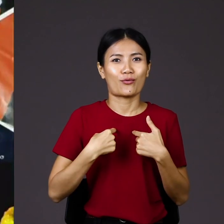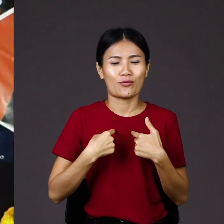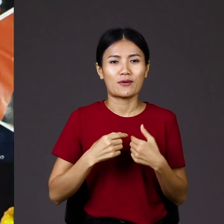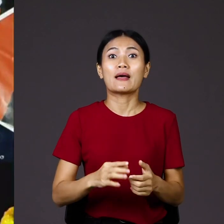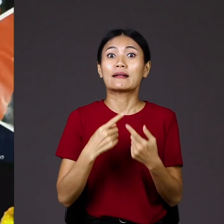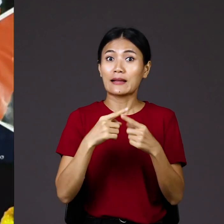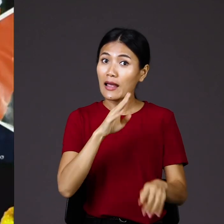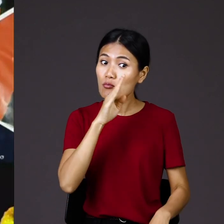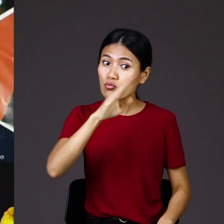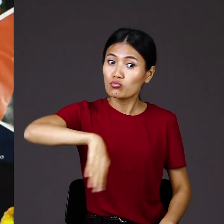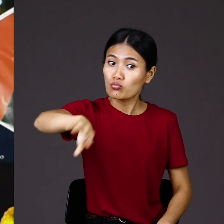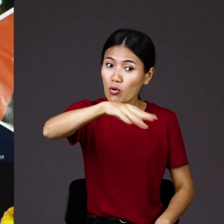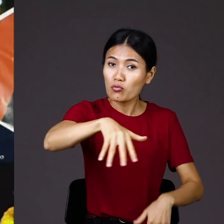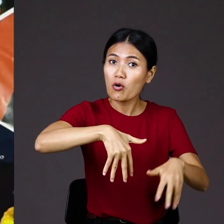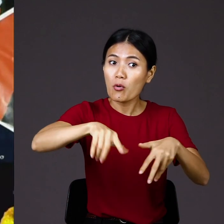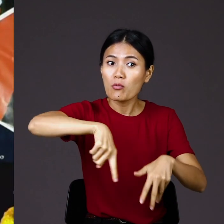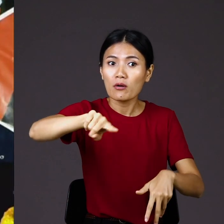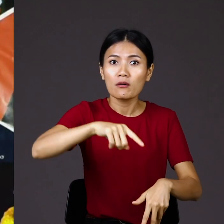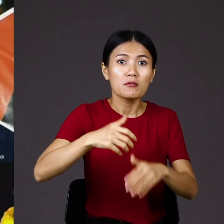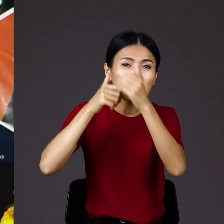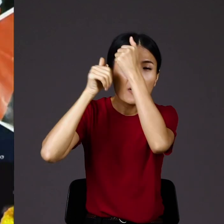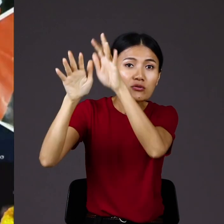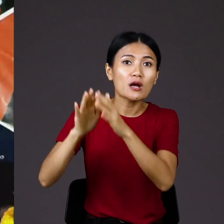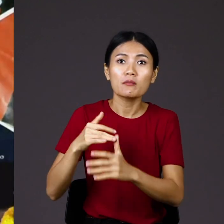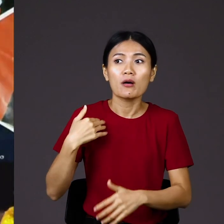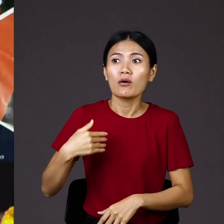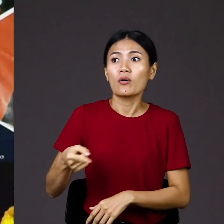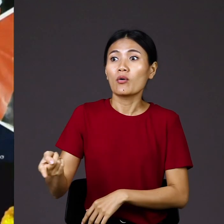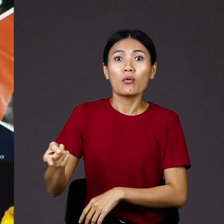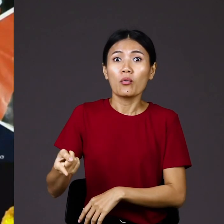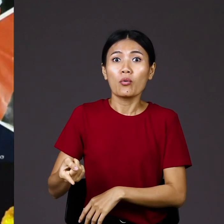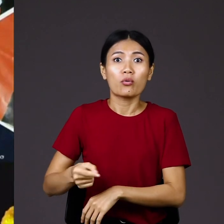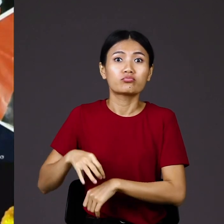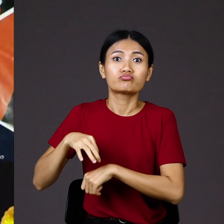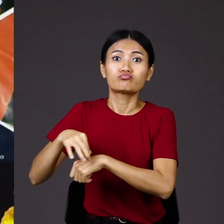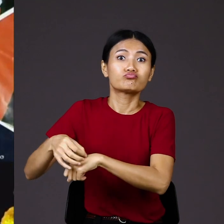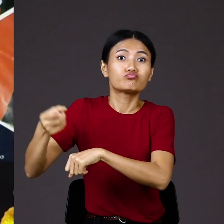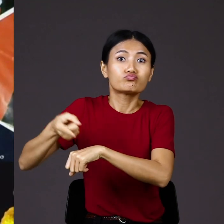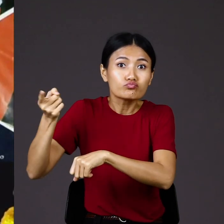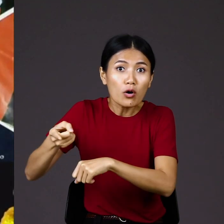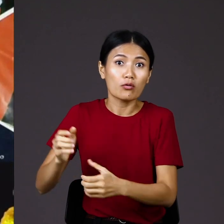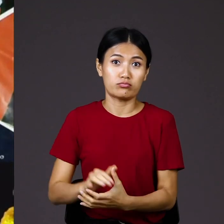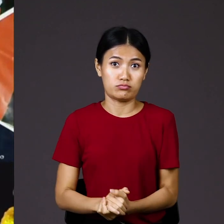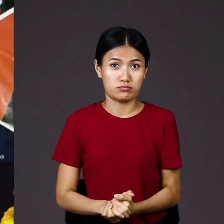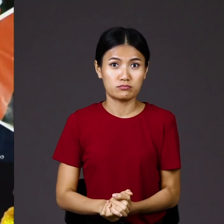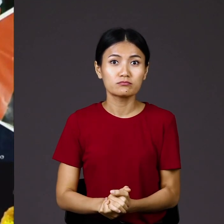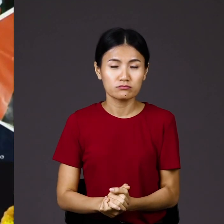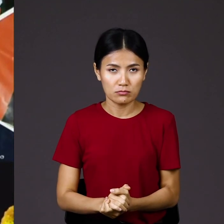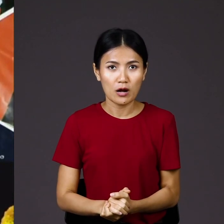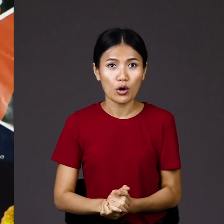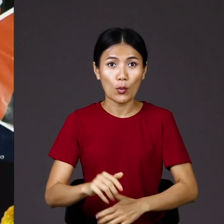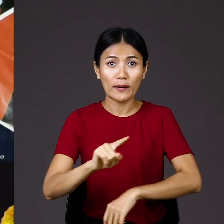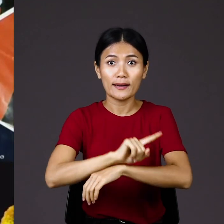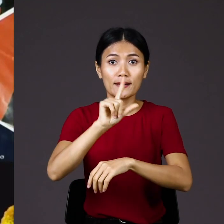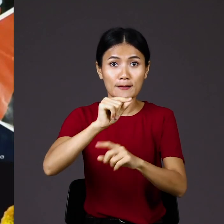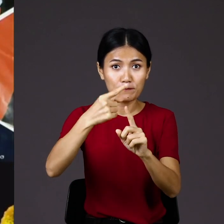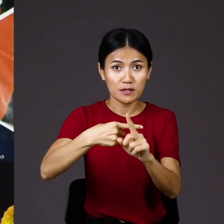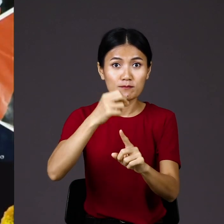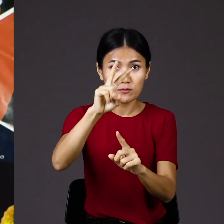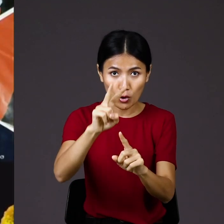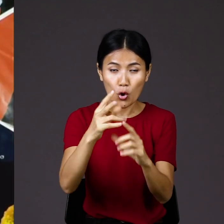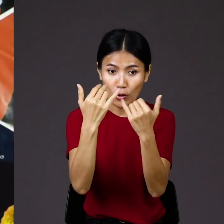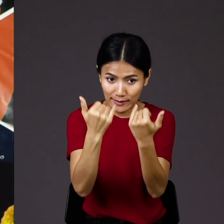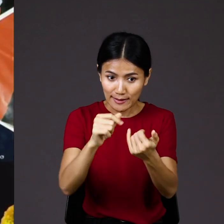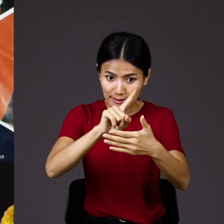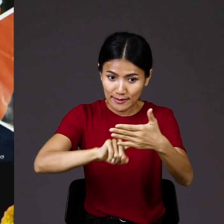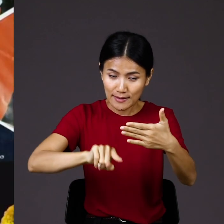เฉยไม่แสดงออกใดๆเลยเขาก็จะยิ่งเหนียวกว่าเดิมครับดังนั้นการหย่อนบัตรในวันที่20ธันวา